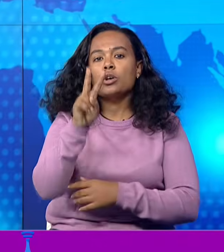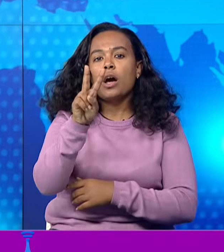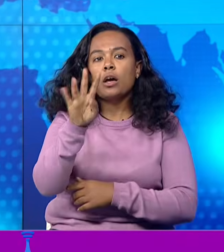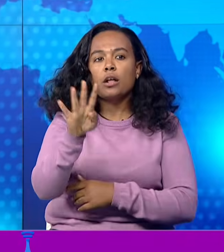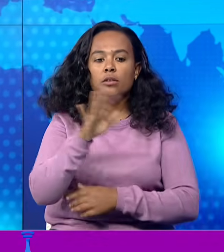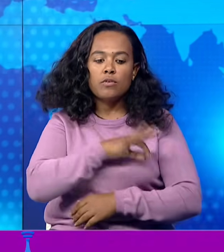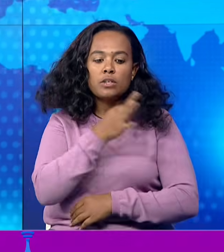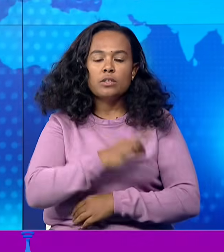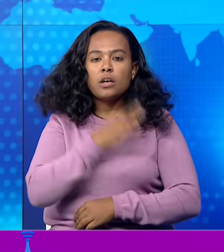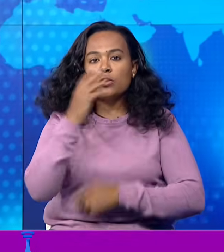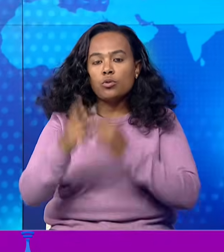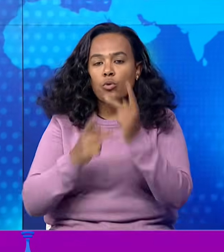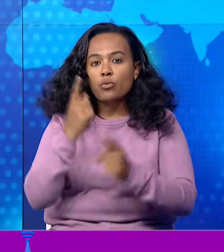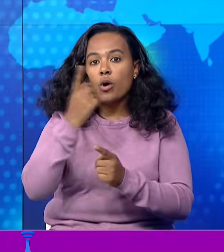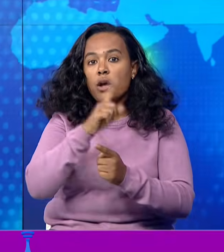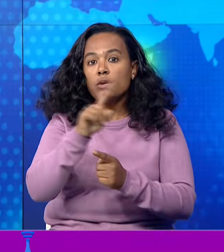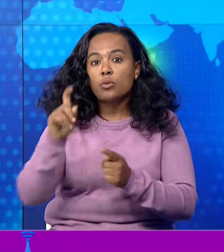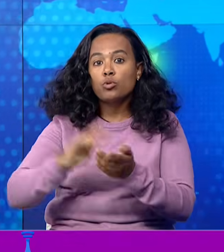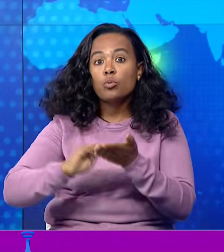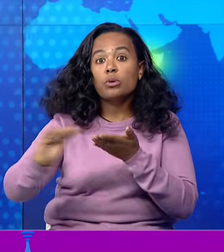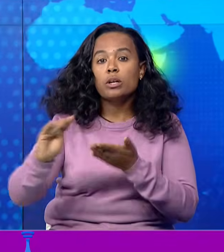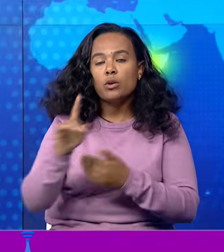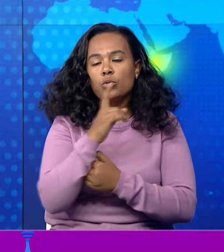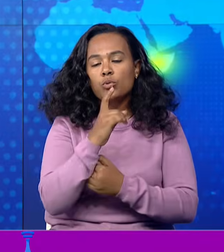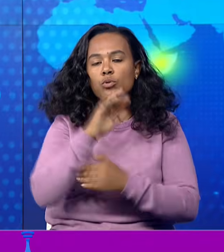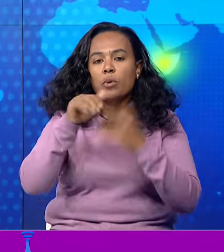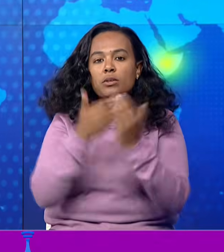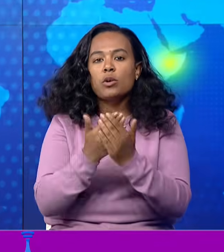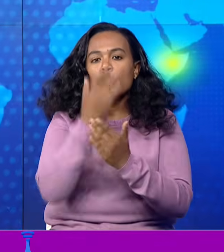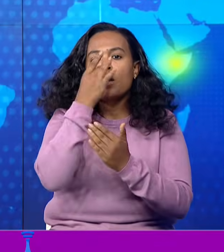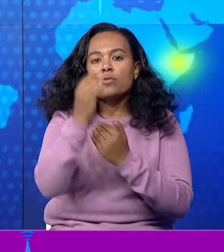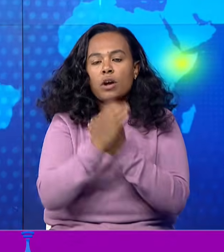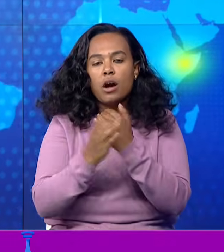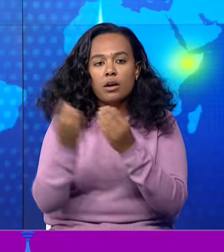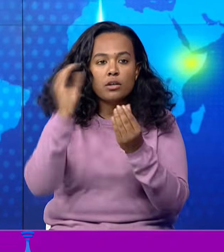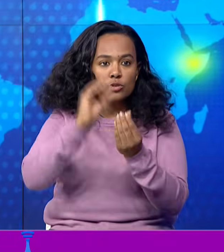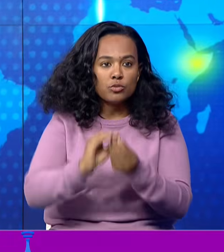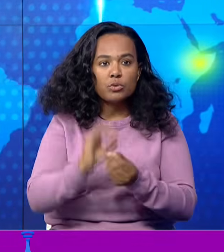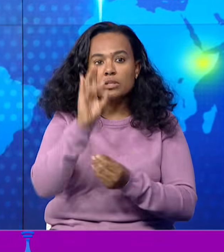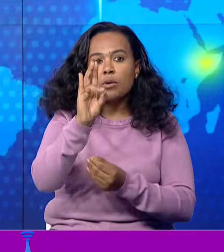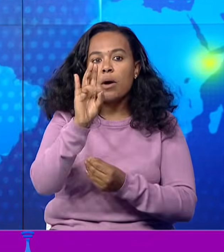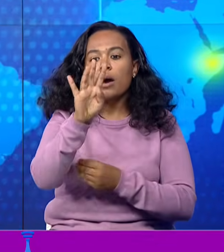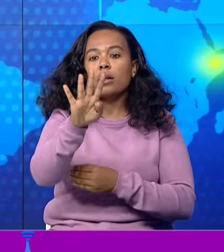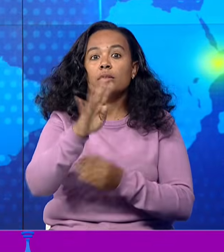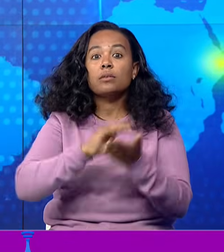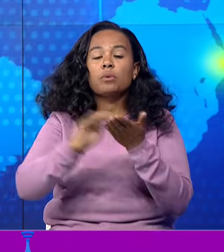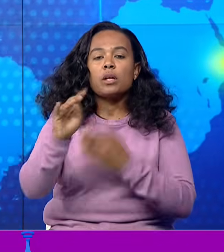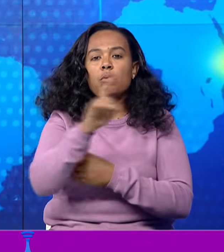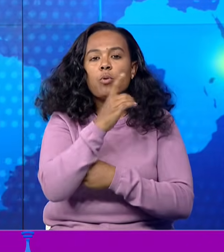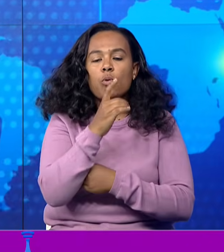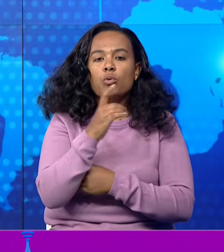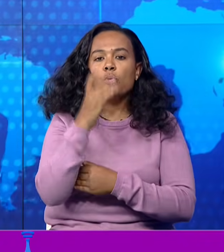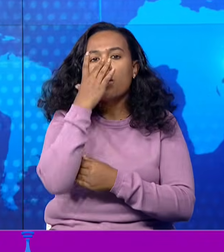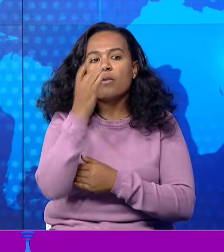ፈረንሳይን የጎበኟት 100 ሚሊዮን ዓለም አቀፍ ጎብኚዎች ሲሆኑ በአንጻሩ የጠቅላላው የአፍሪካ ሀገራት ድምር 74 ሚሊዮን መሆኑም በፋርዘር